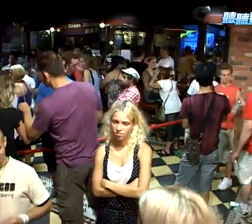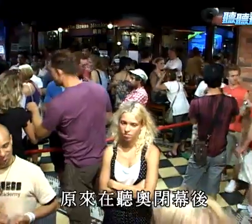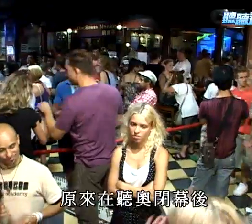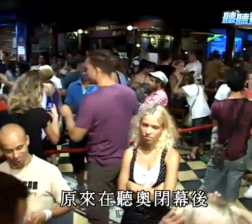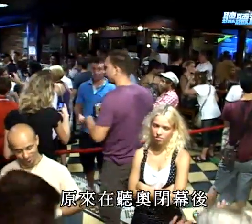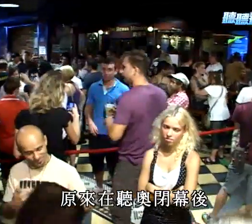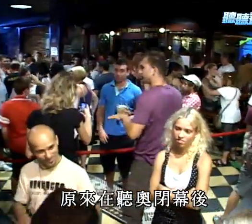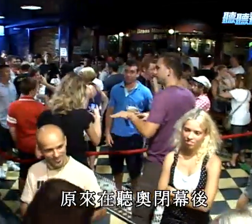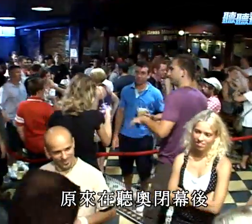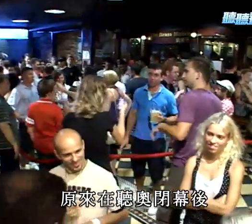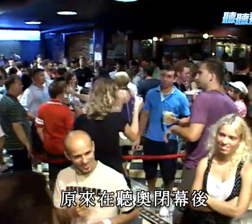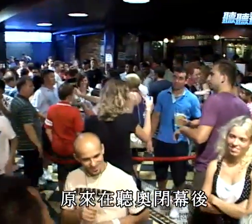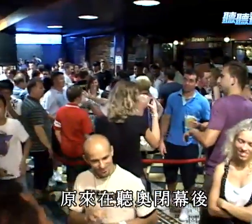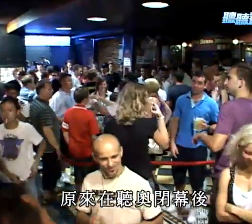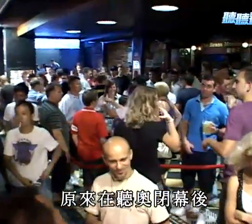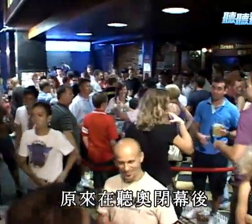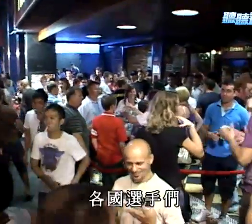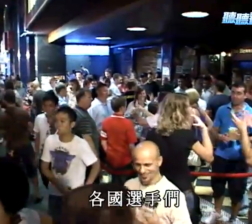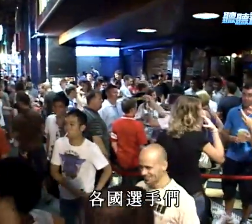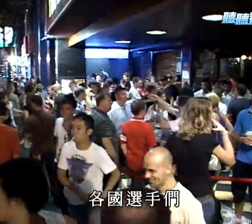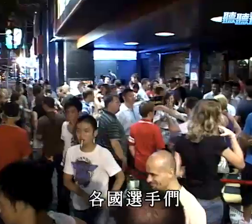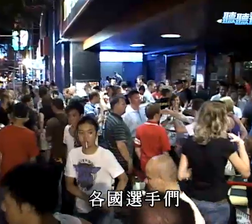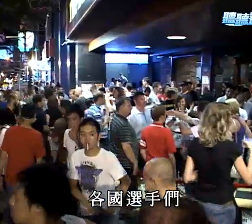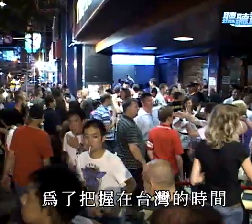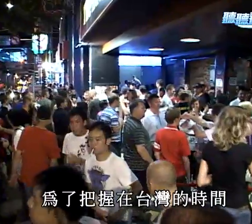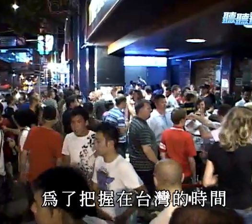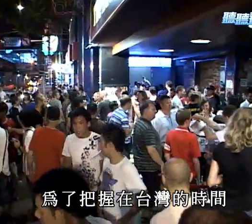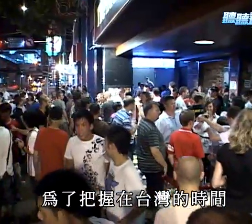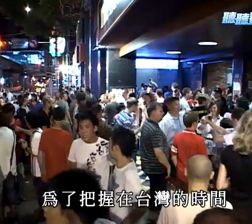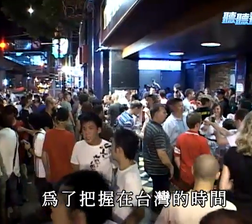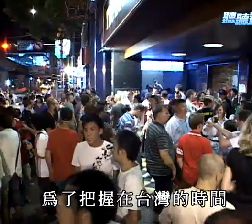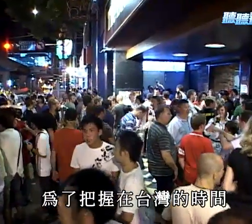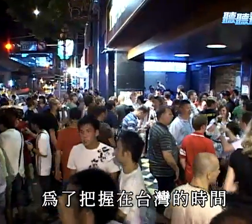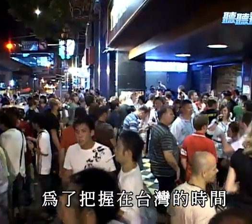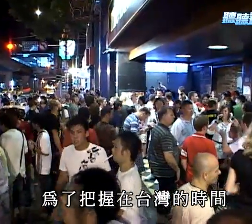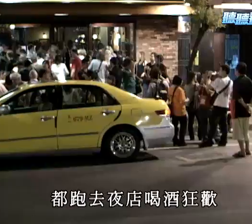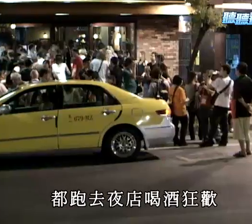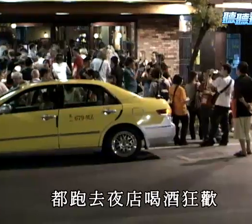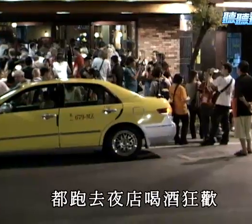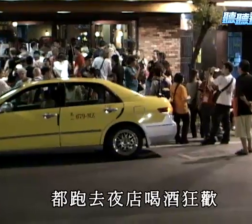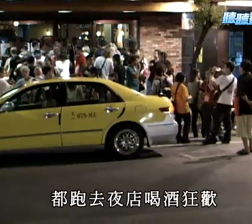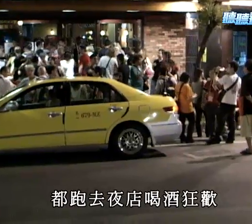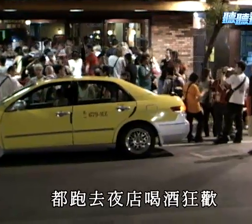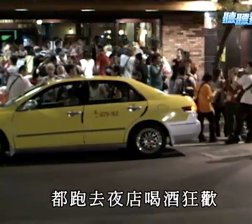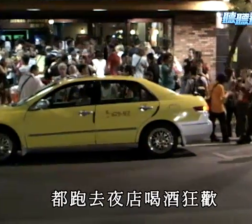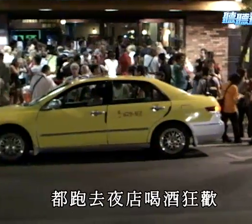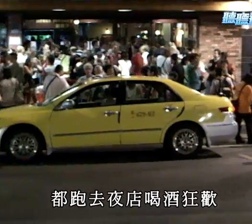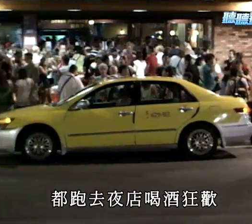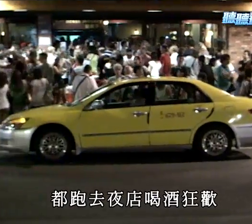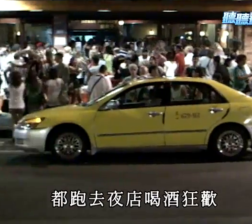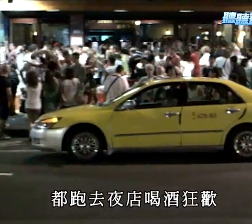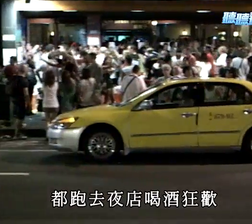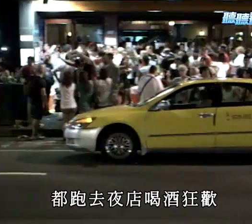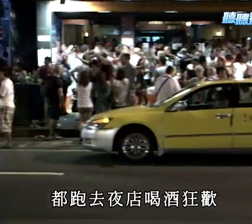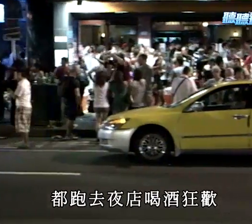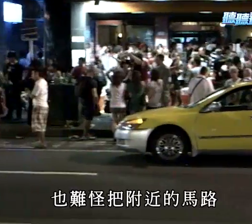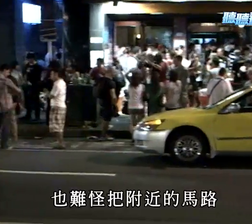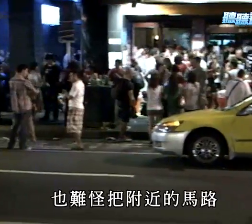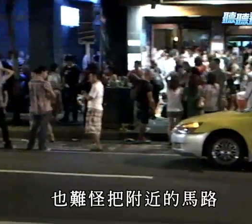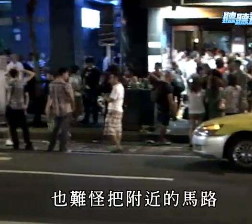原来在听奥闭幕后，各国选手们为了把握在台湾的时间，都跑去夜店喝酒狂欢，也难怪把附近